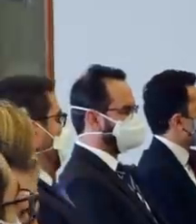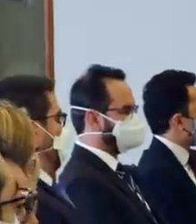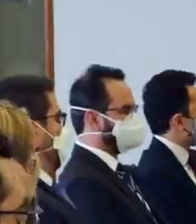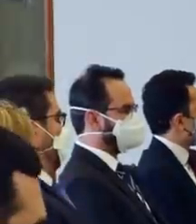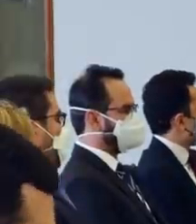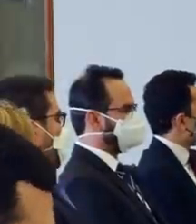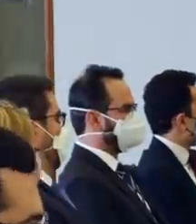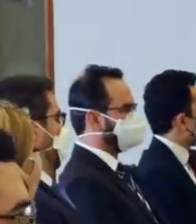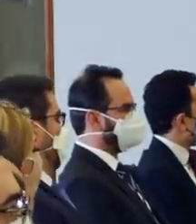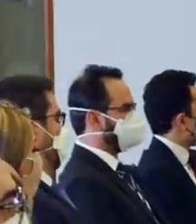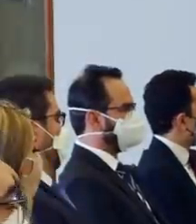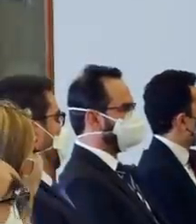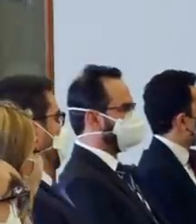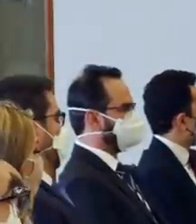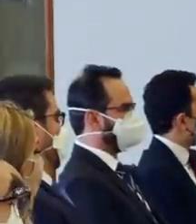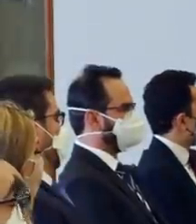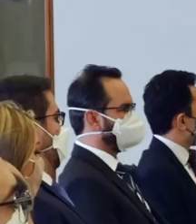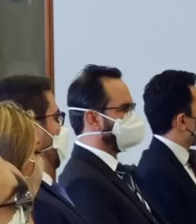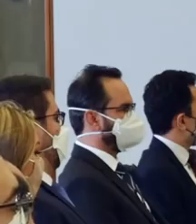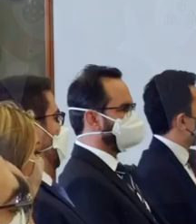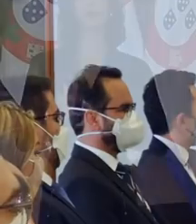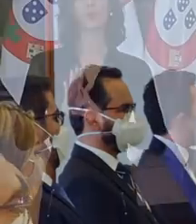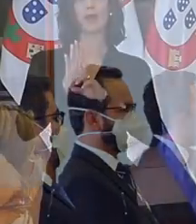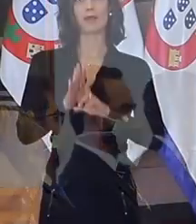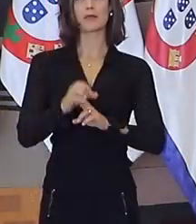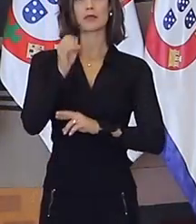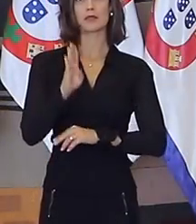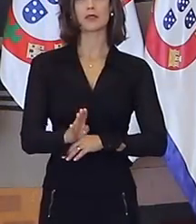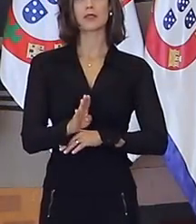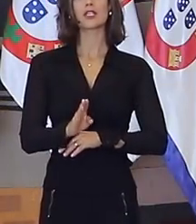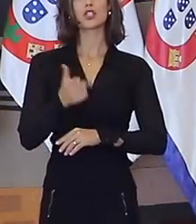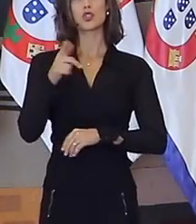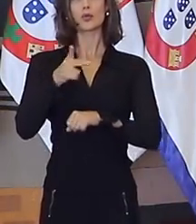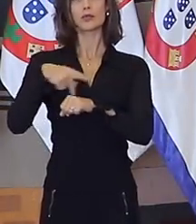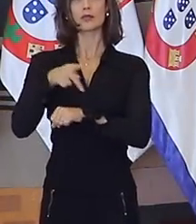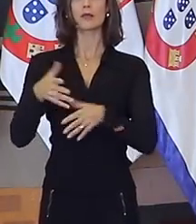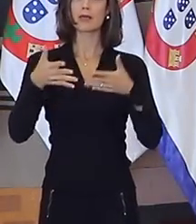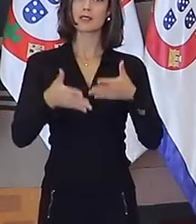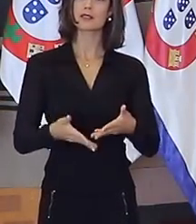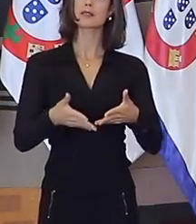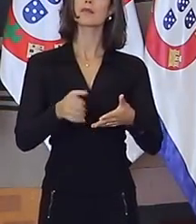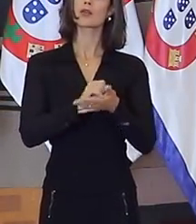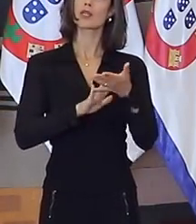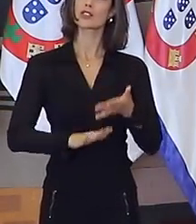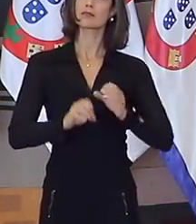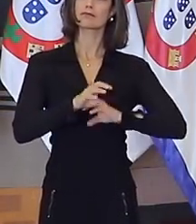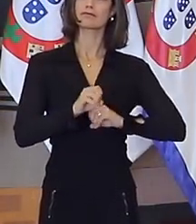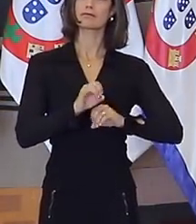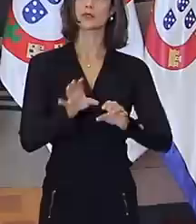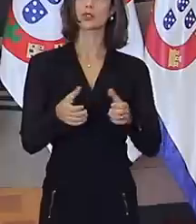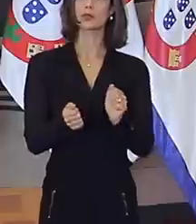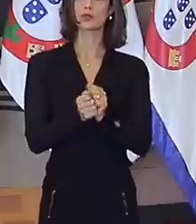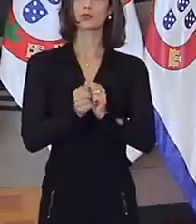Menciono, finalmente, os diplomatas estrangeiros que participaram das atividades acadêmicas com a turma